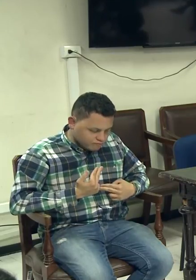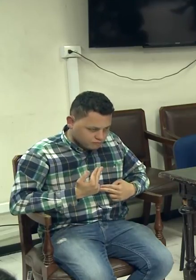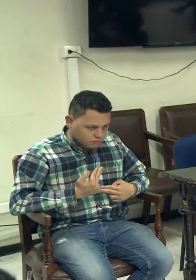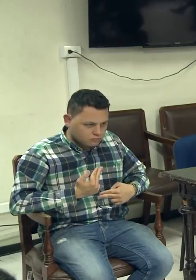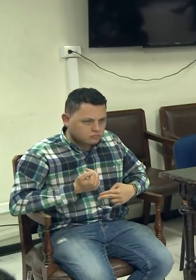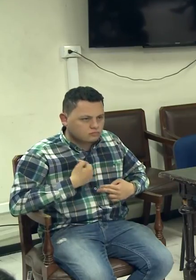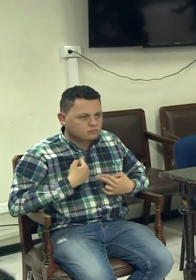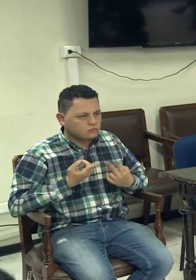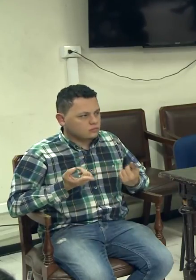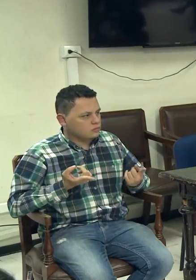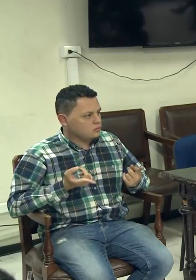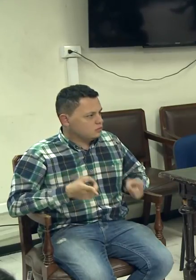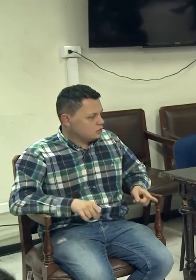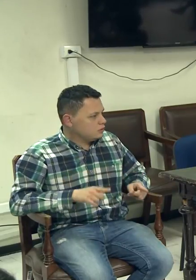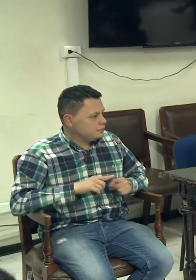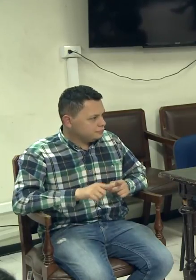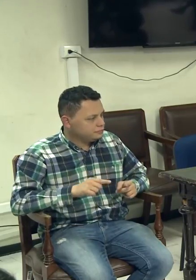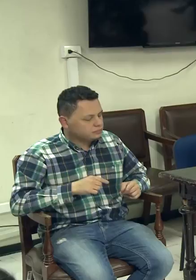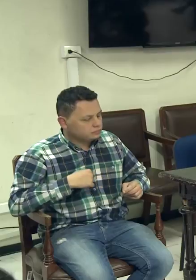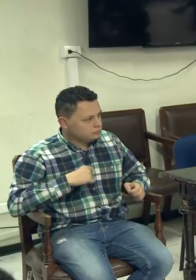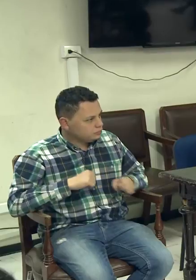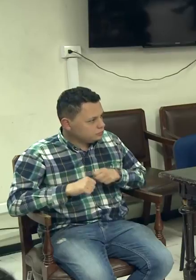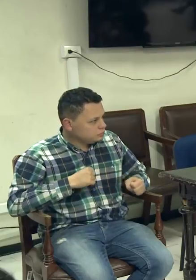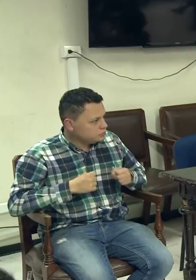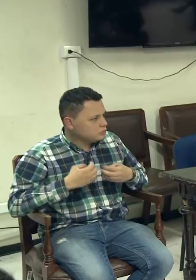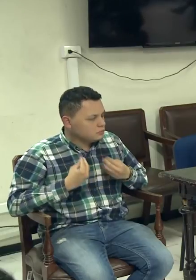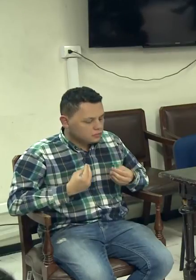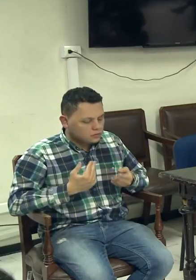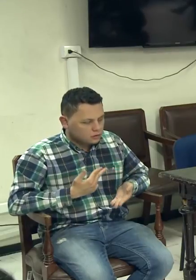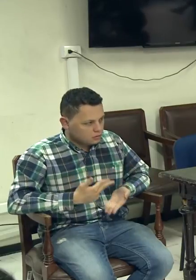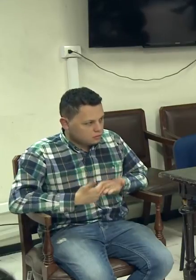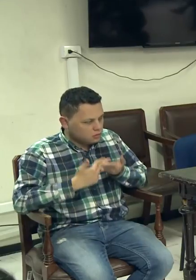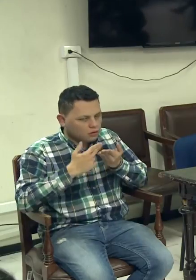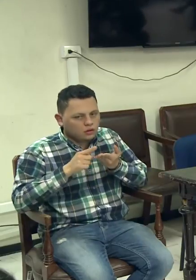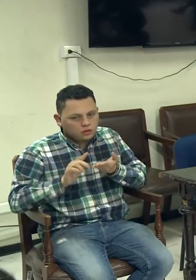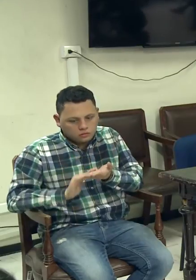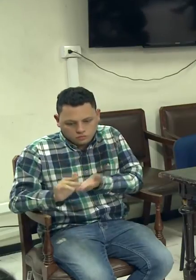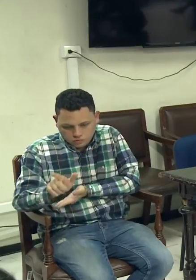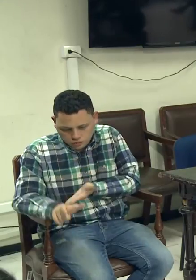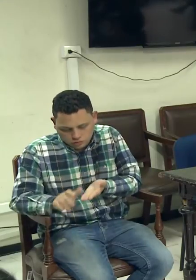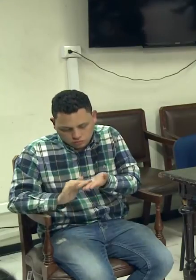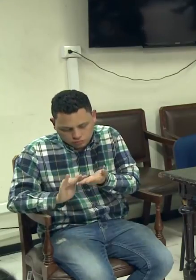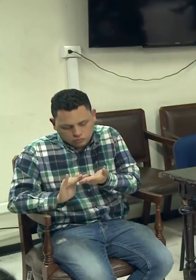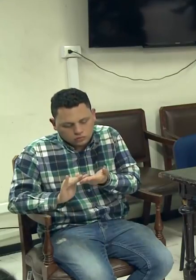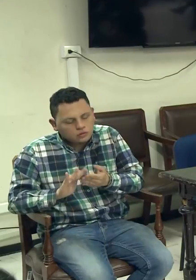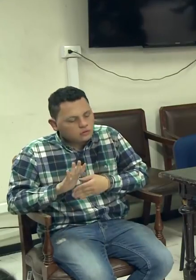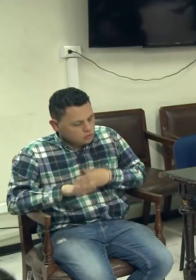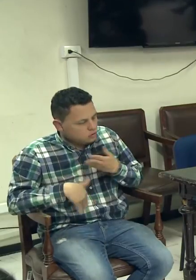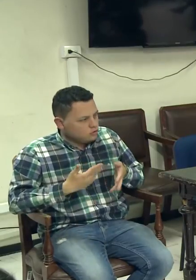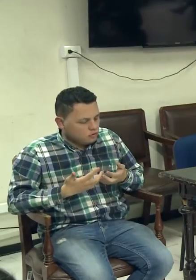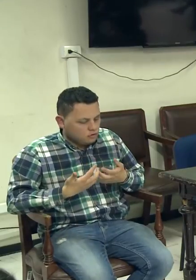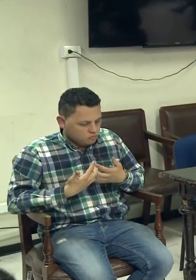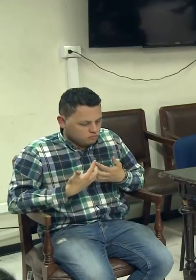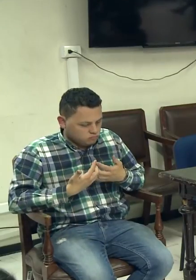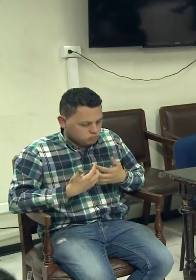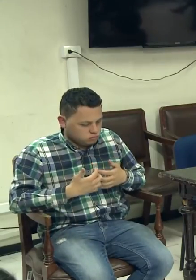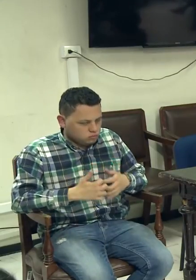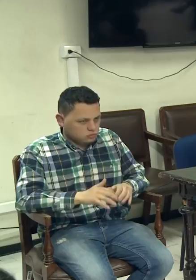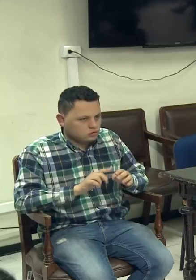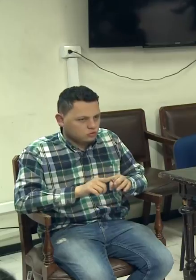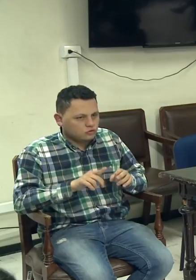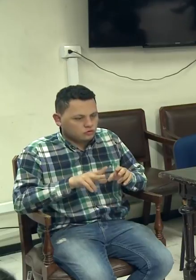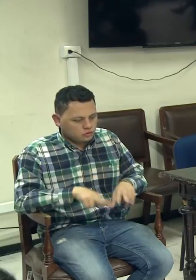y de actuar para reparar el daño y poder seguir funcionando en la